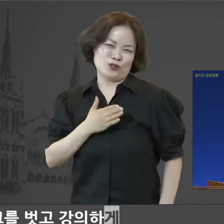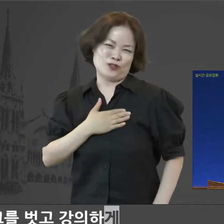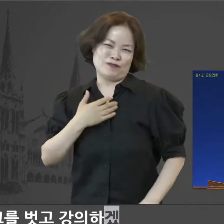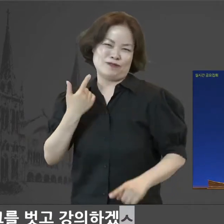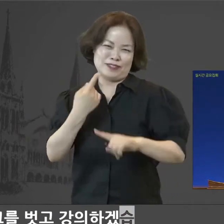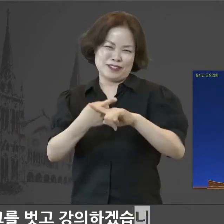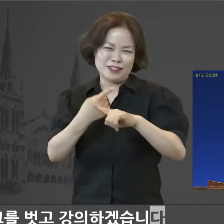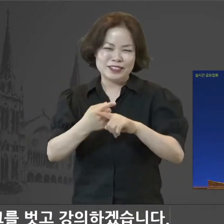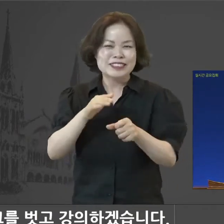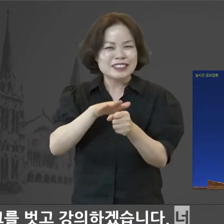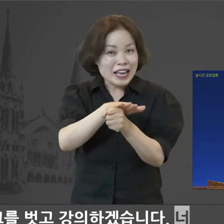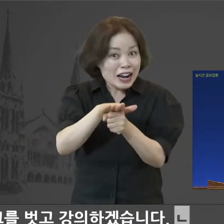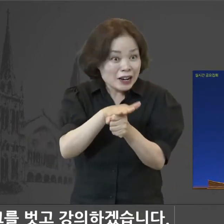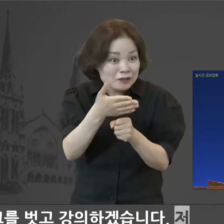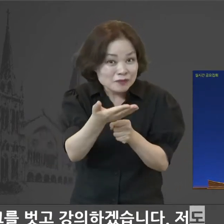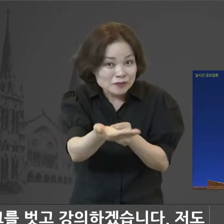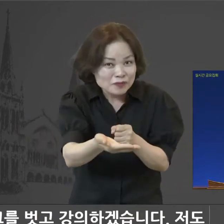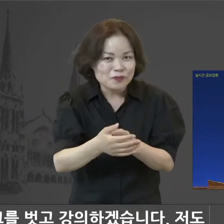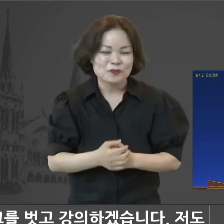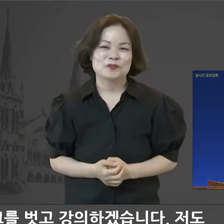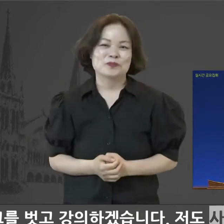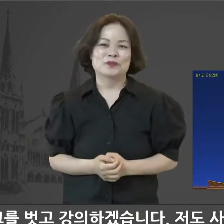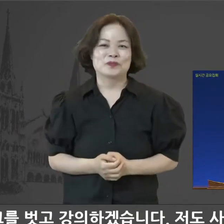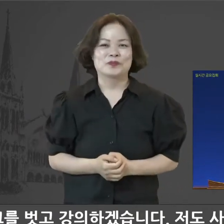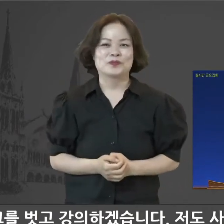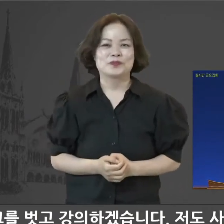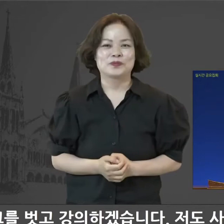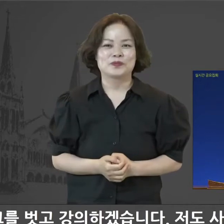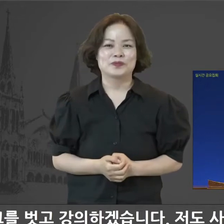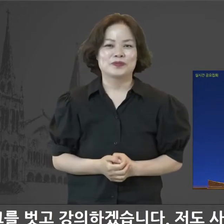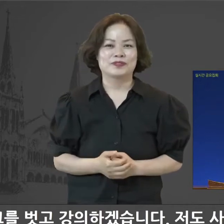사랑합니다. 저는 이제 이